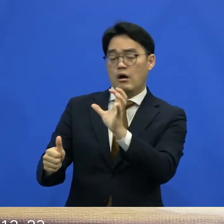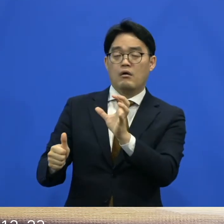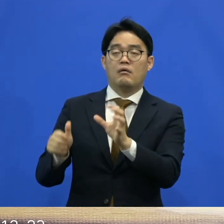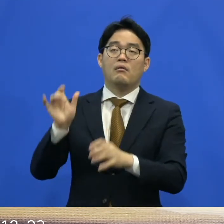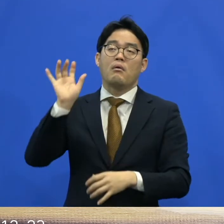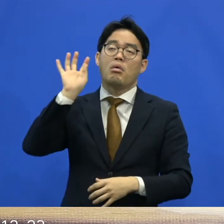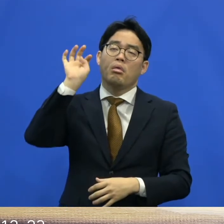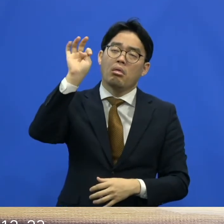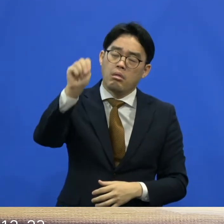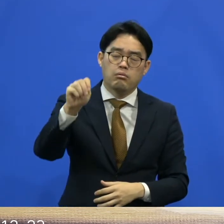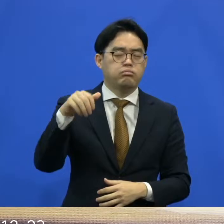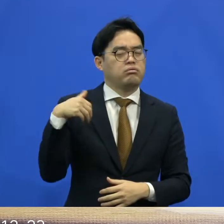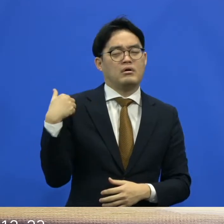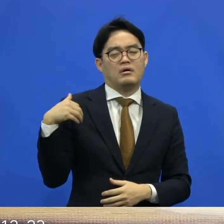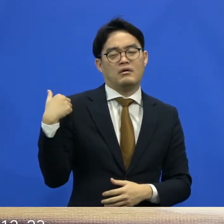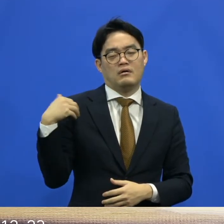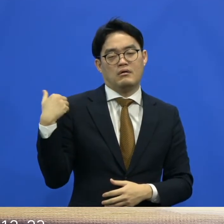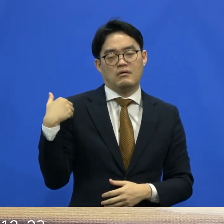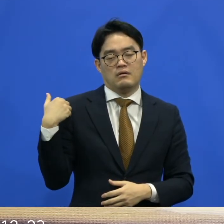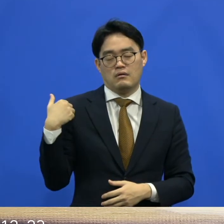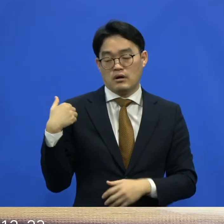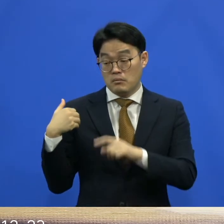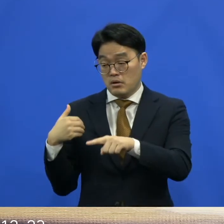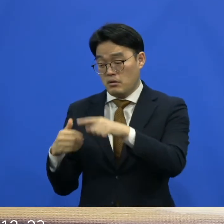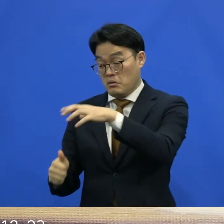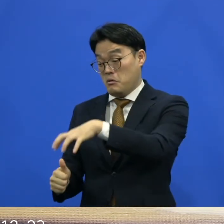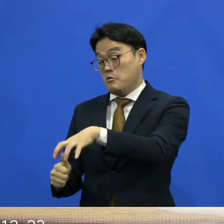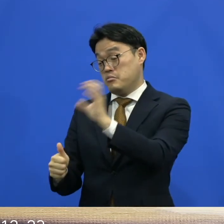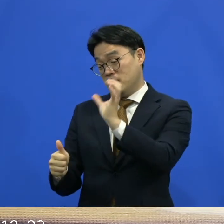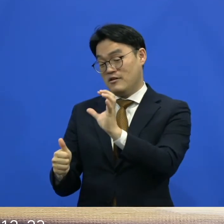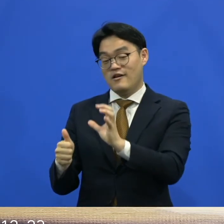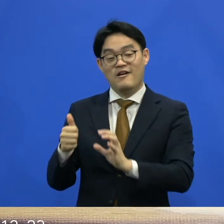또 그가 형을 다 마치고 나온들 무슨 일이 일어나겠습니까?